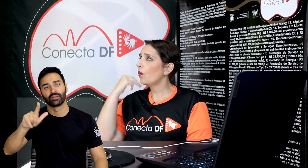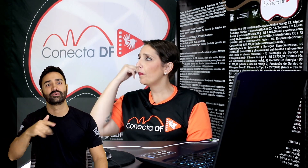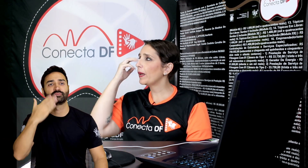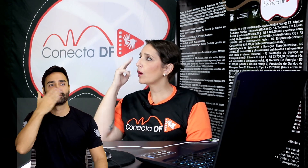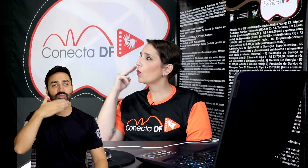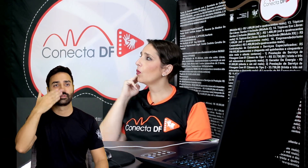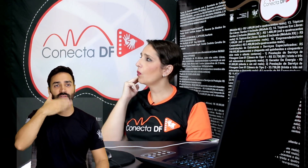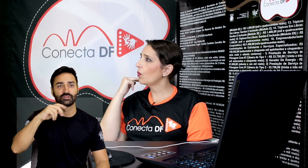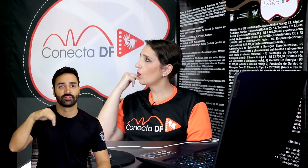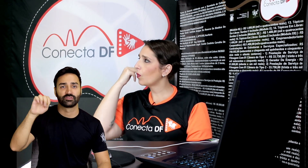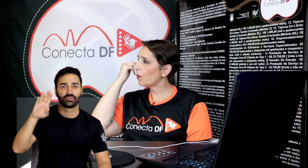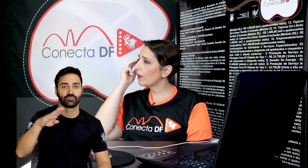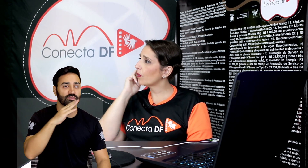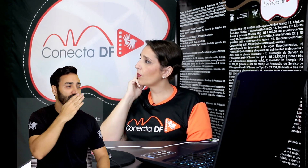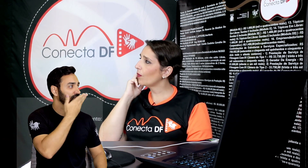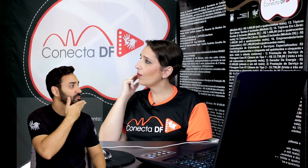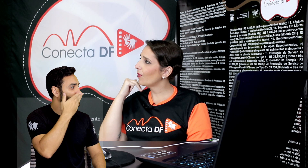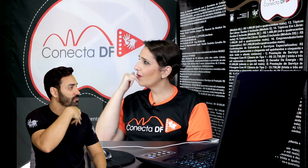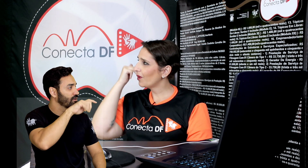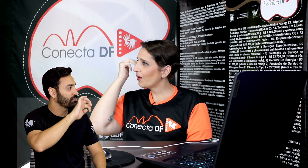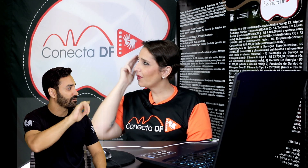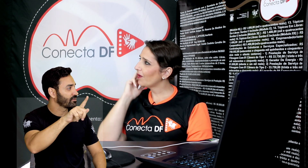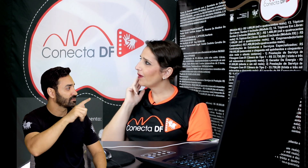Não, mel. Mel.